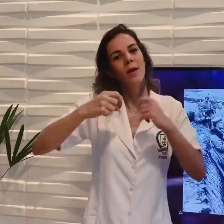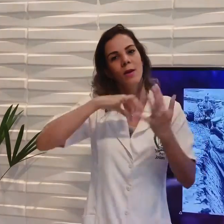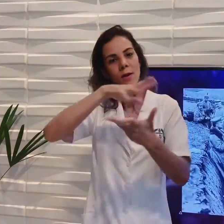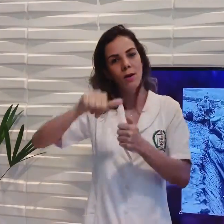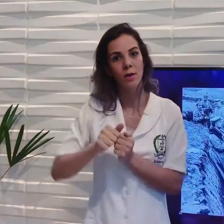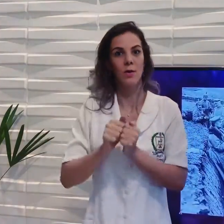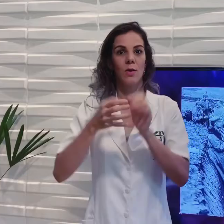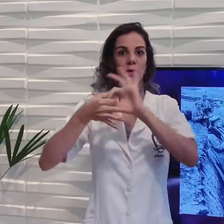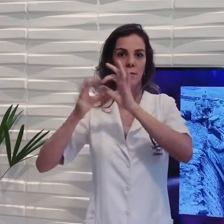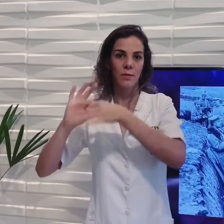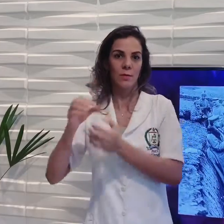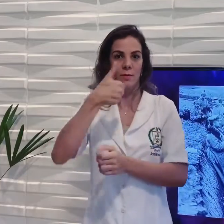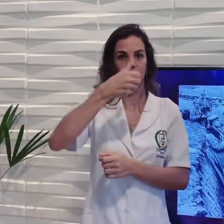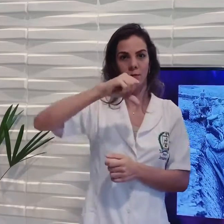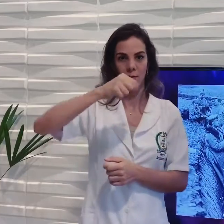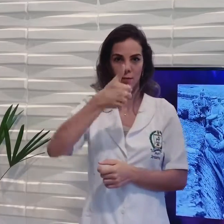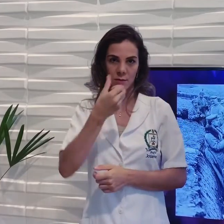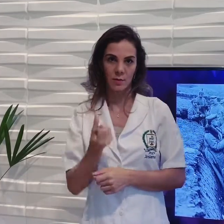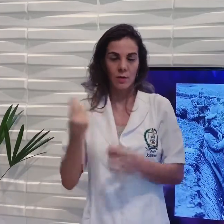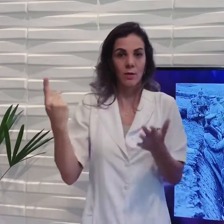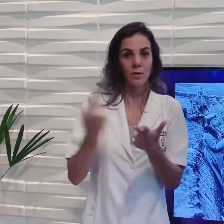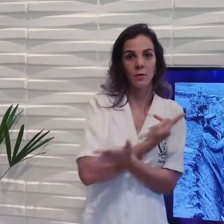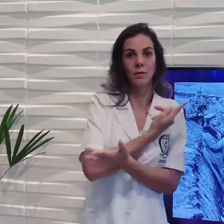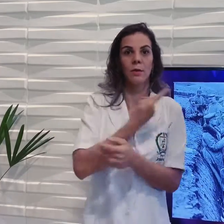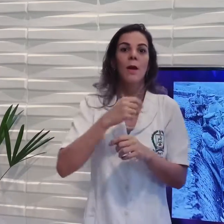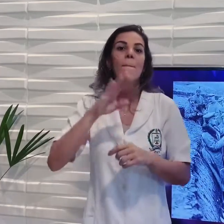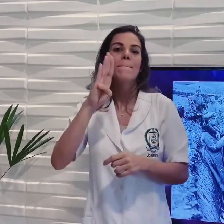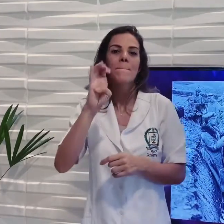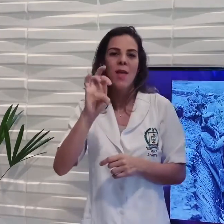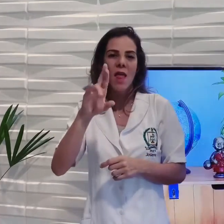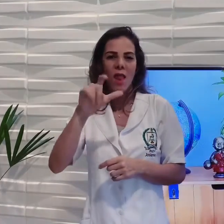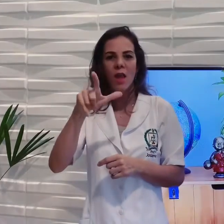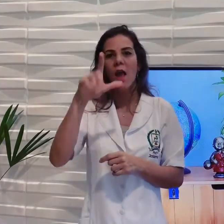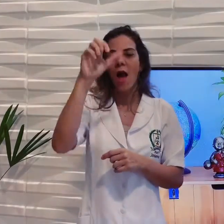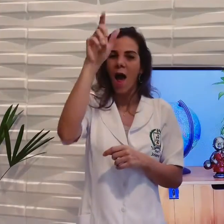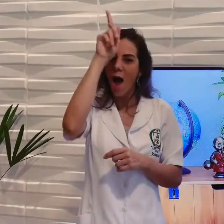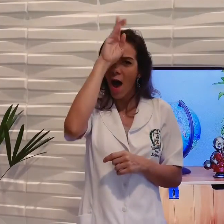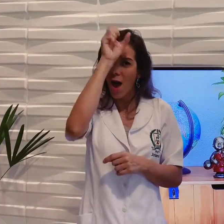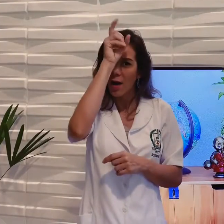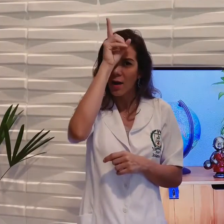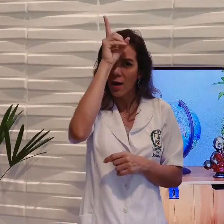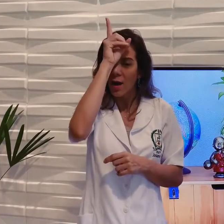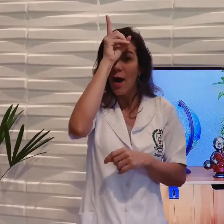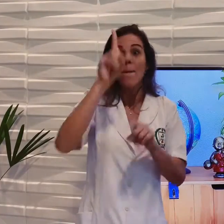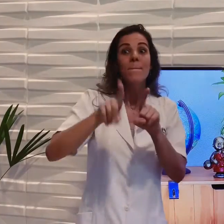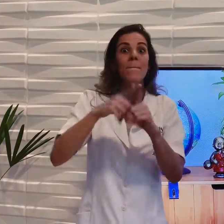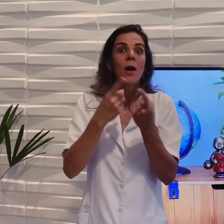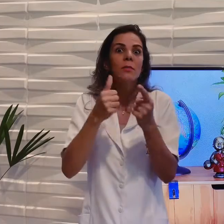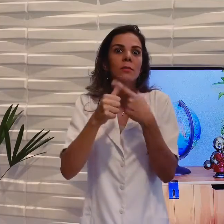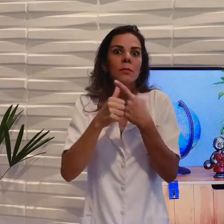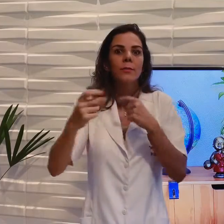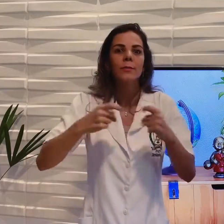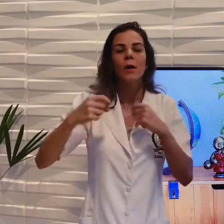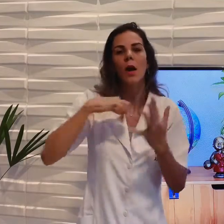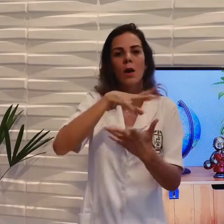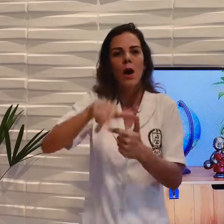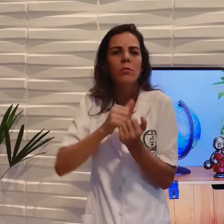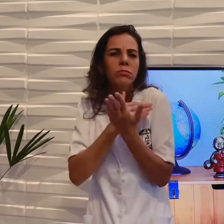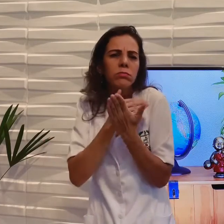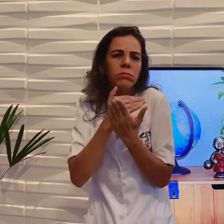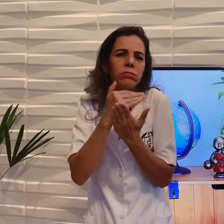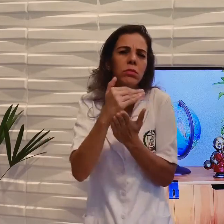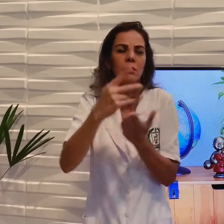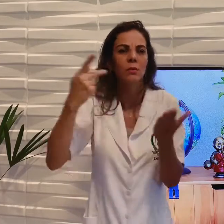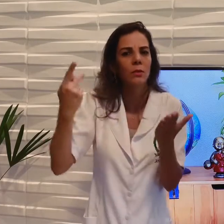A Olimpíada de 1916 ela ia acontecer em Berlim, na Alemanha. E aí os confrontos da Primeira Guerra Mundial eles começaram